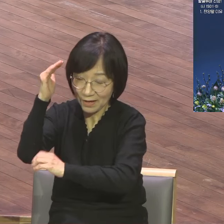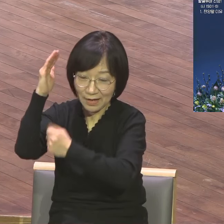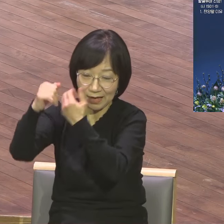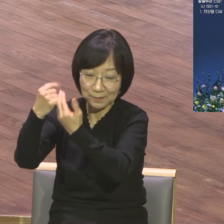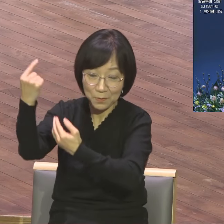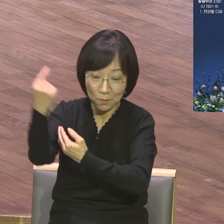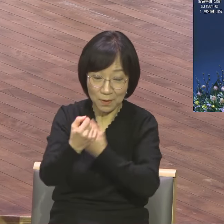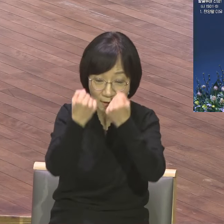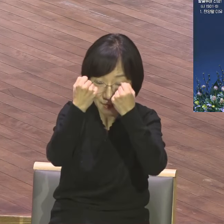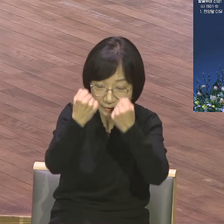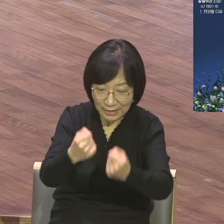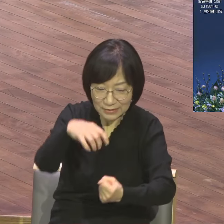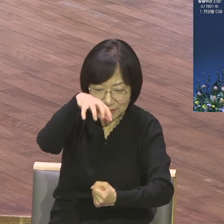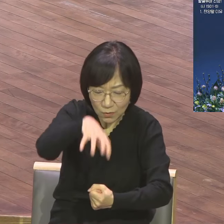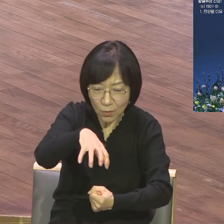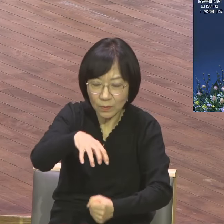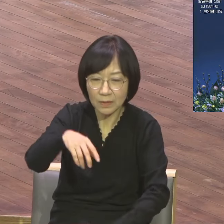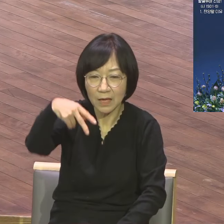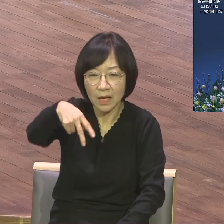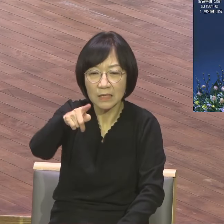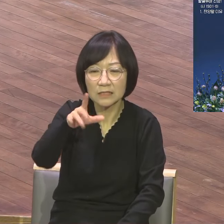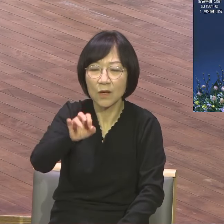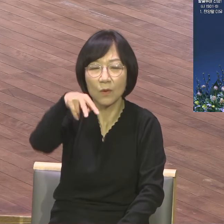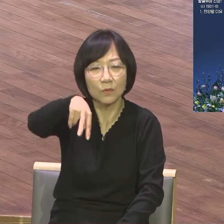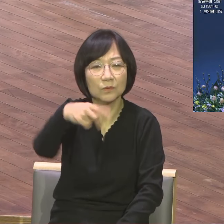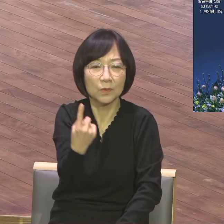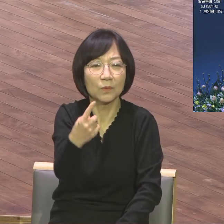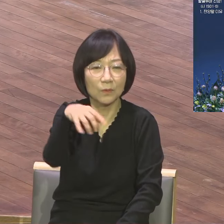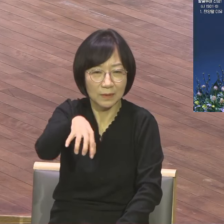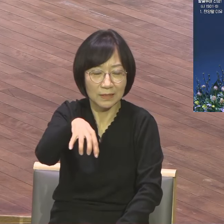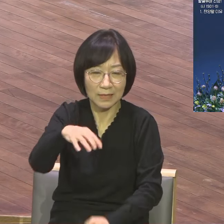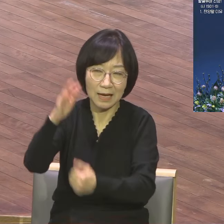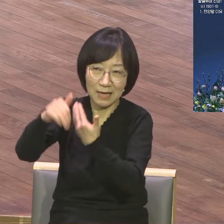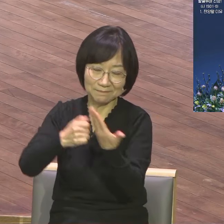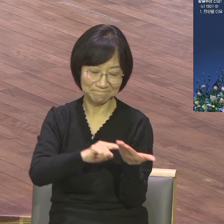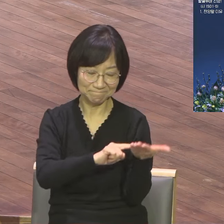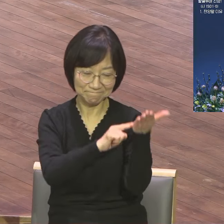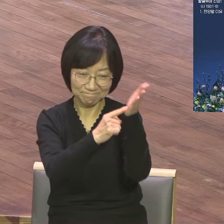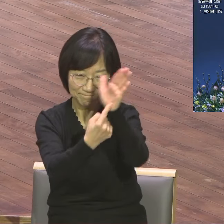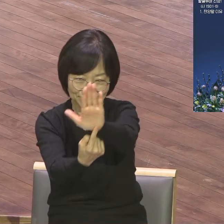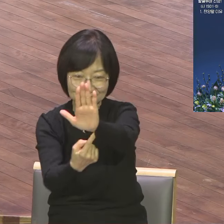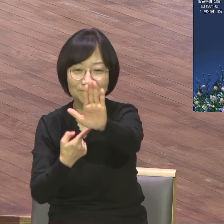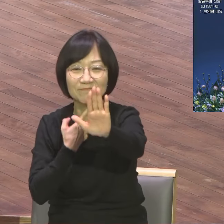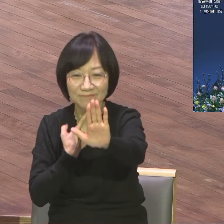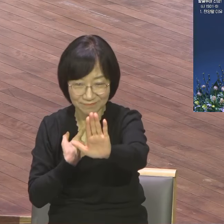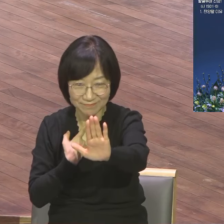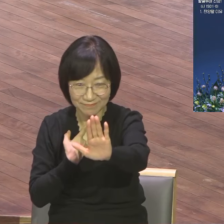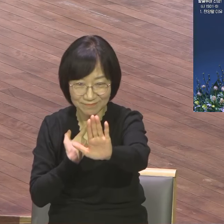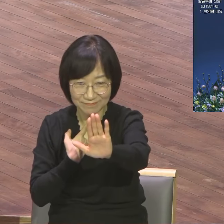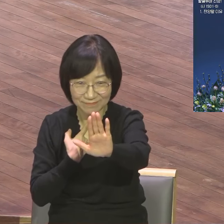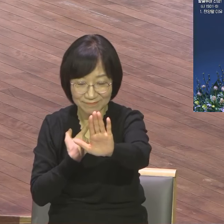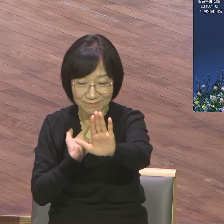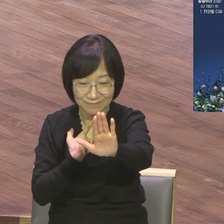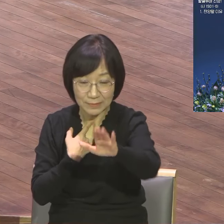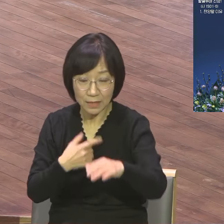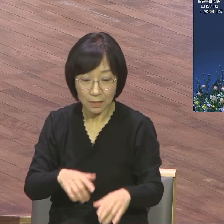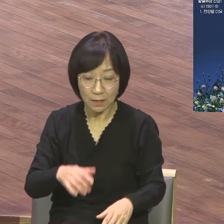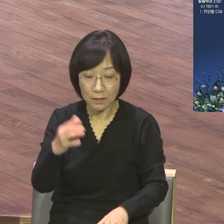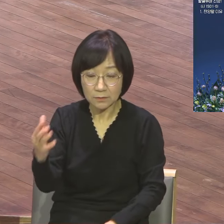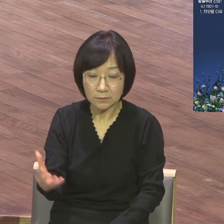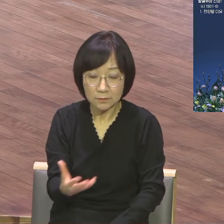하나님이 성소에서 나타냈어요. 성소에서 성소 구약의 성소가 지금이 뭐요? 교회지요,